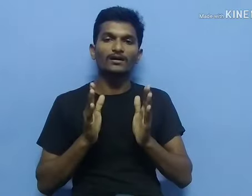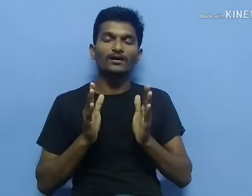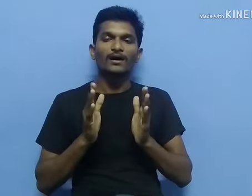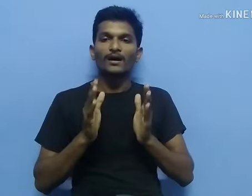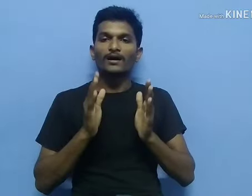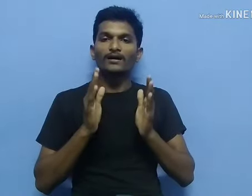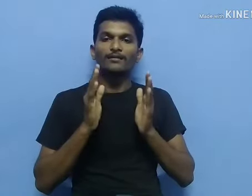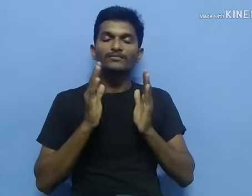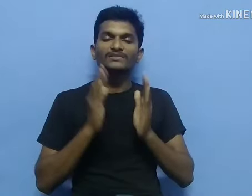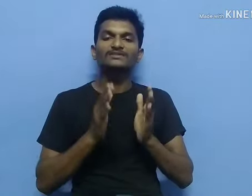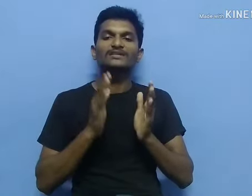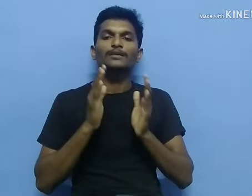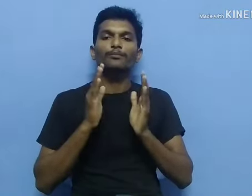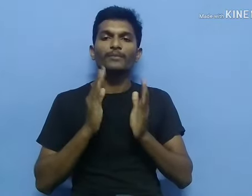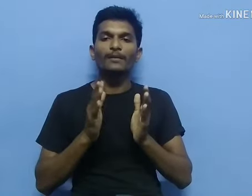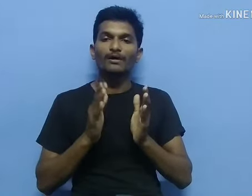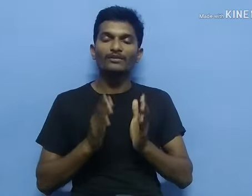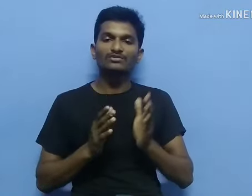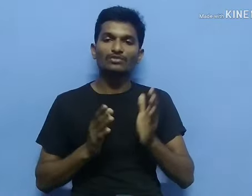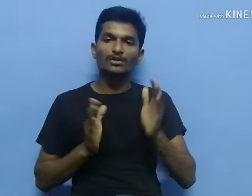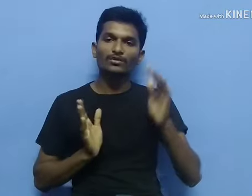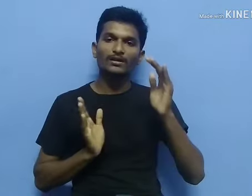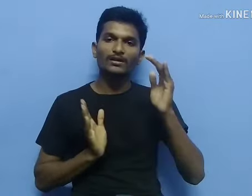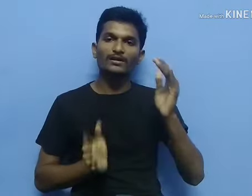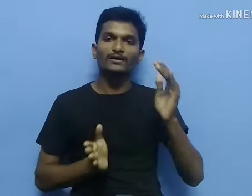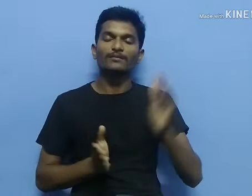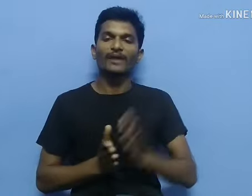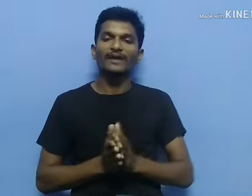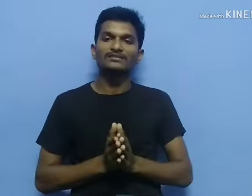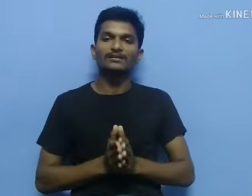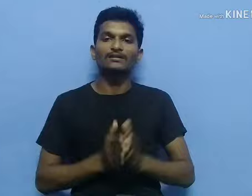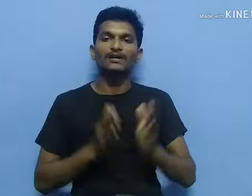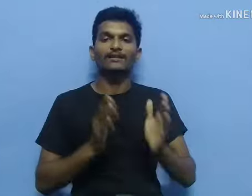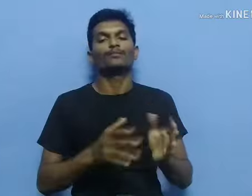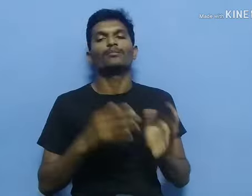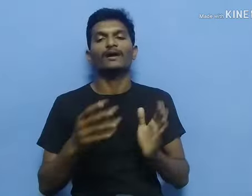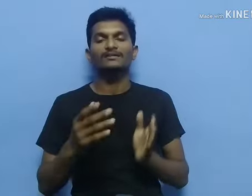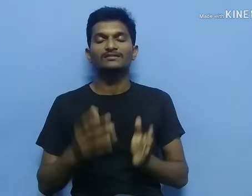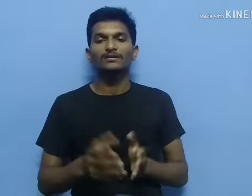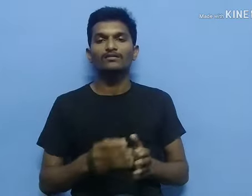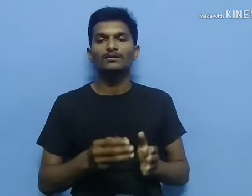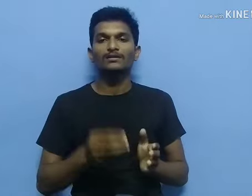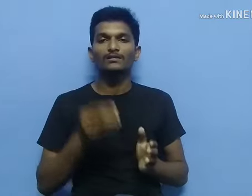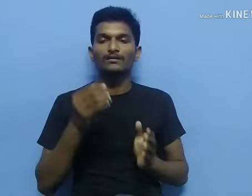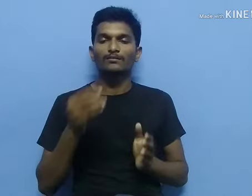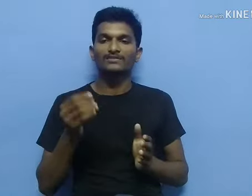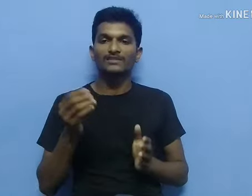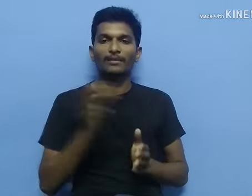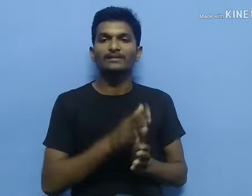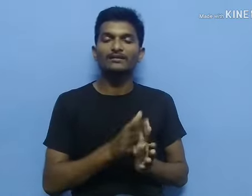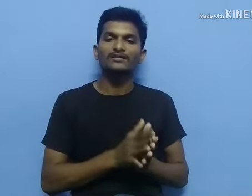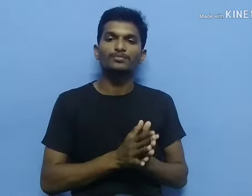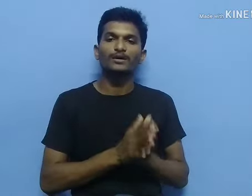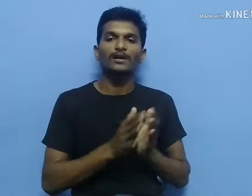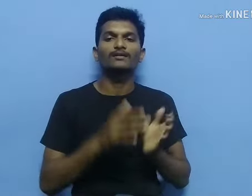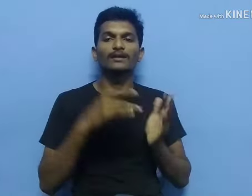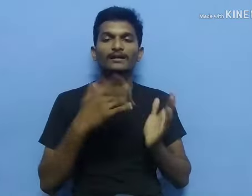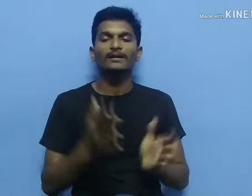பாத்தீங்கன்னா, மிஸ்டர் பேப் அப்படின்னு சொல்லிட்டு ஒரு மேக்சின் இருக்கு. அந்த மேக்சின் வந்து ஜப்பான்லேருந்து ரிலீஸ் பண்ணுறாங்க. அது நெட்டில்